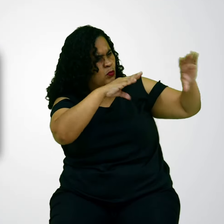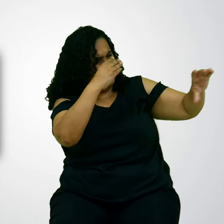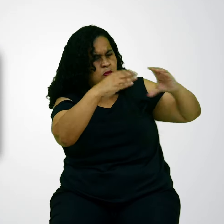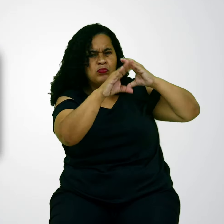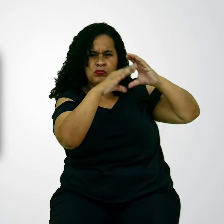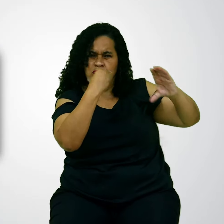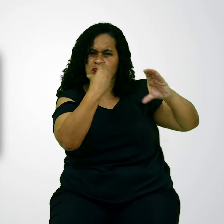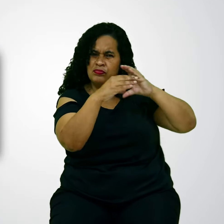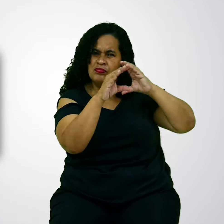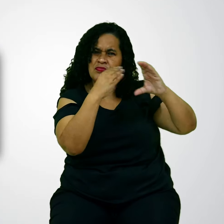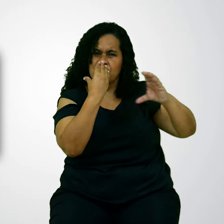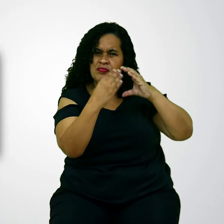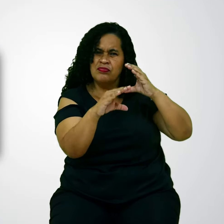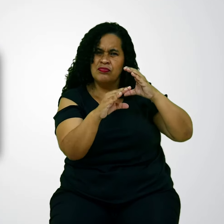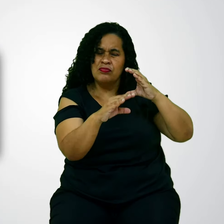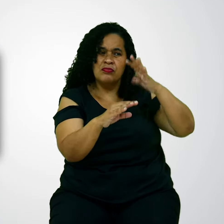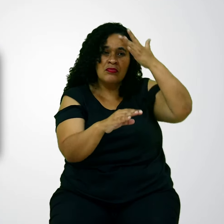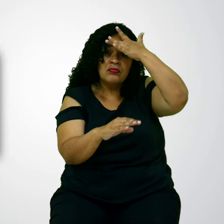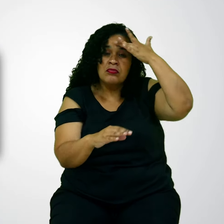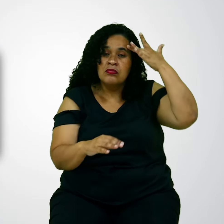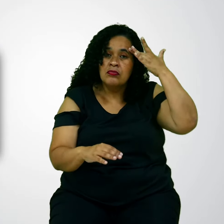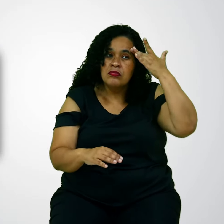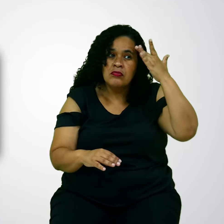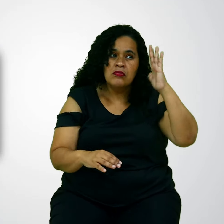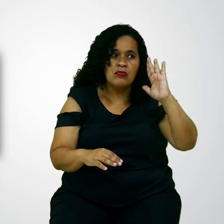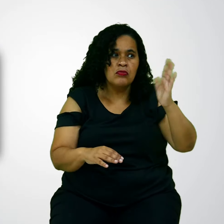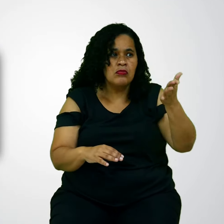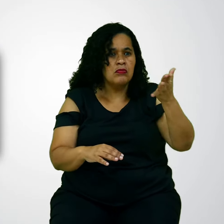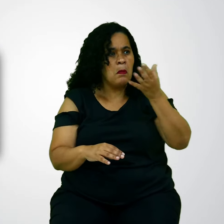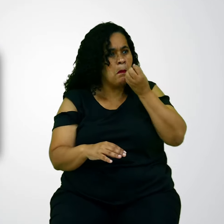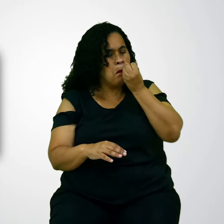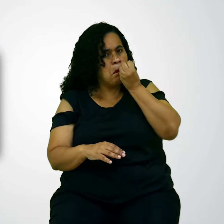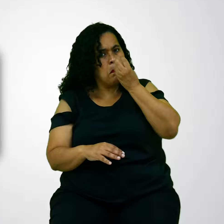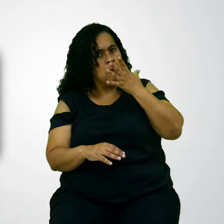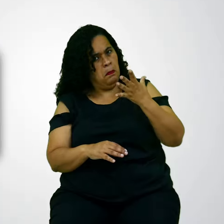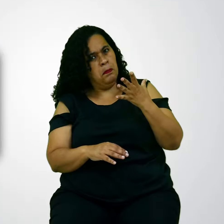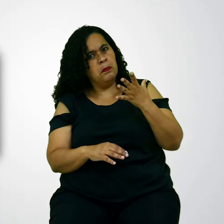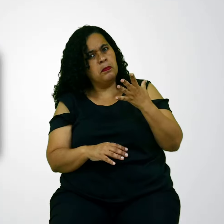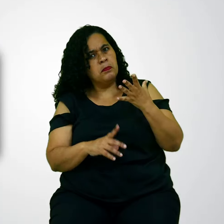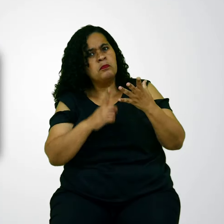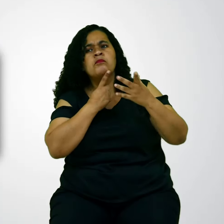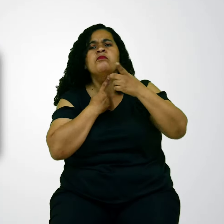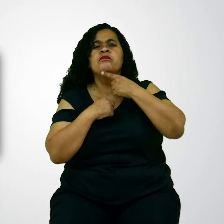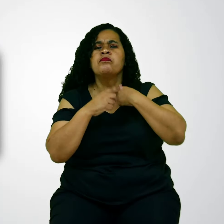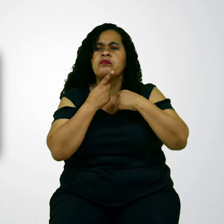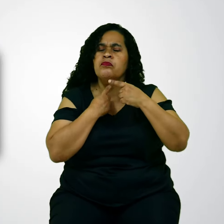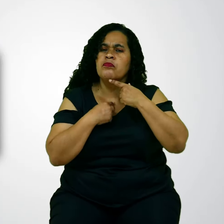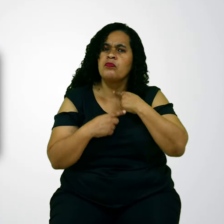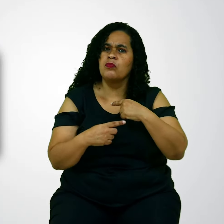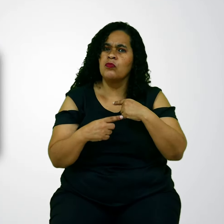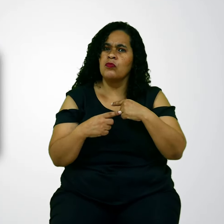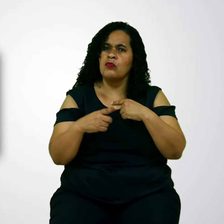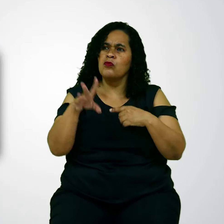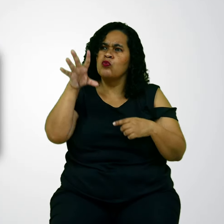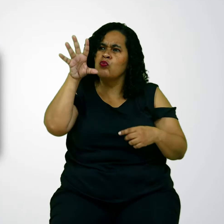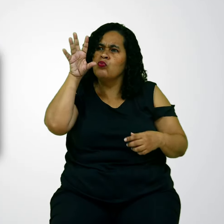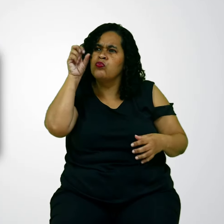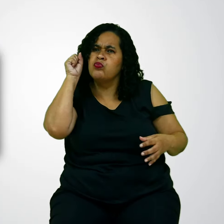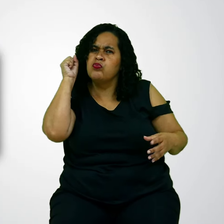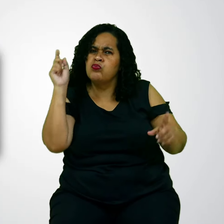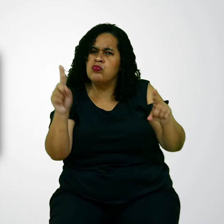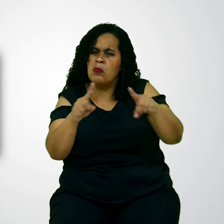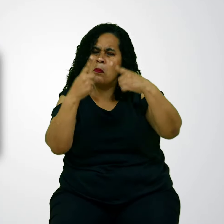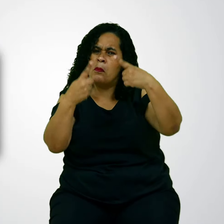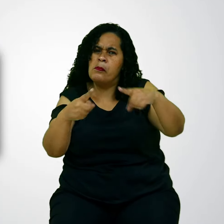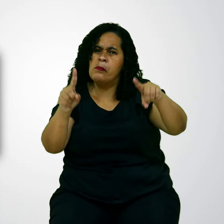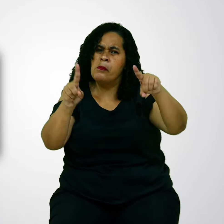essas pessoas já estavam sóbrias. Porque estavam esperando a música, porque a música começou a fazer diferença no coração delas, elas começaram a ir para casa com o